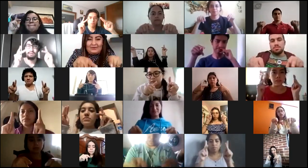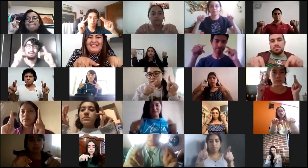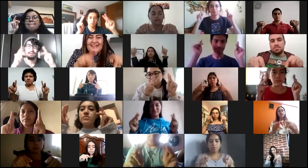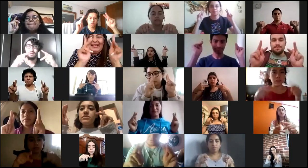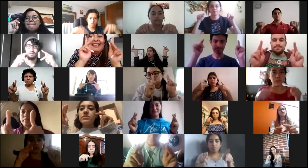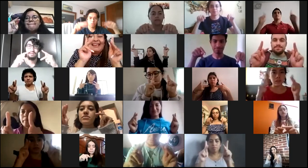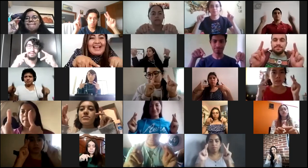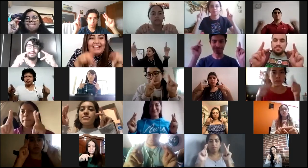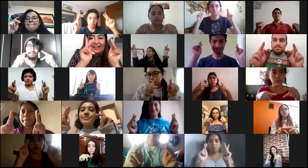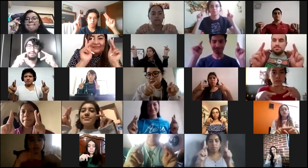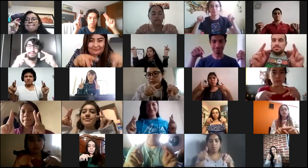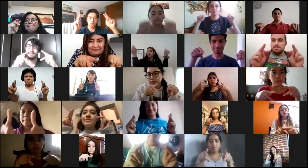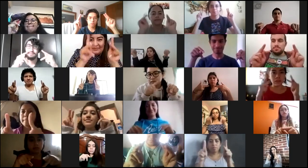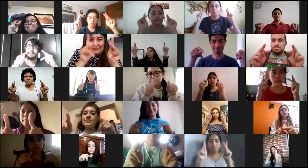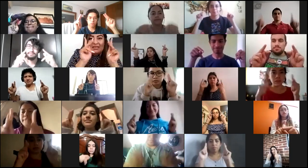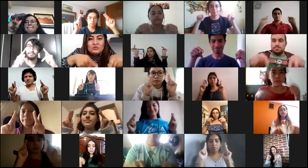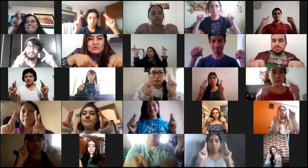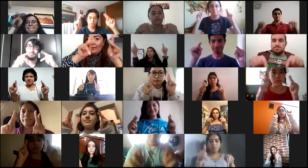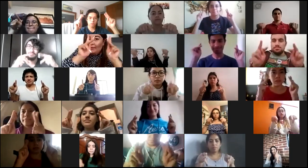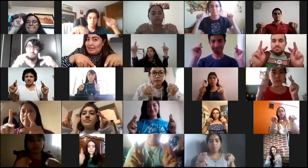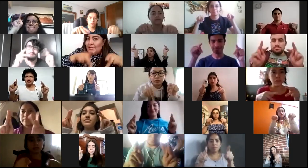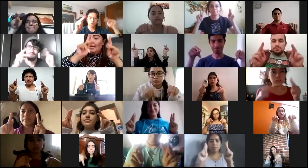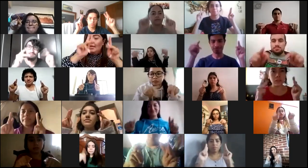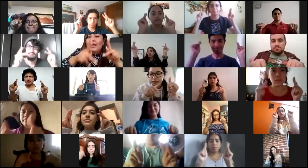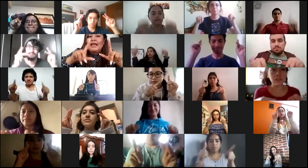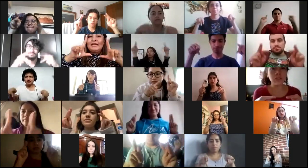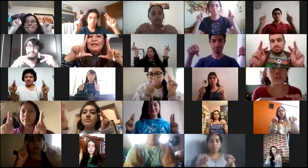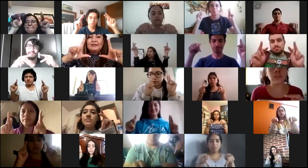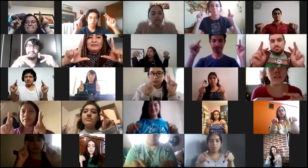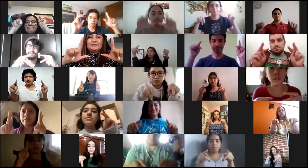Ok. K. Sube y baja. L.